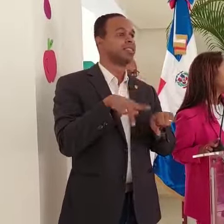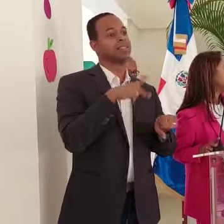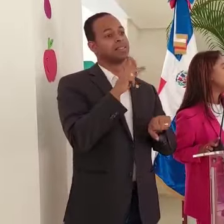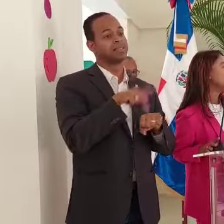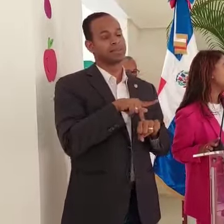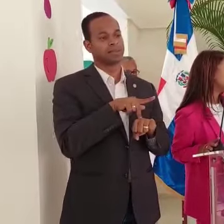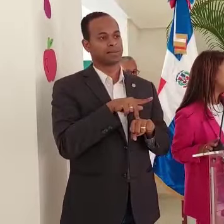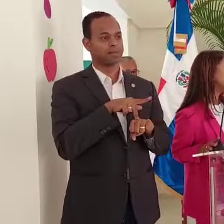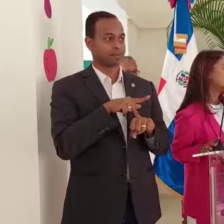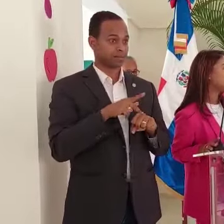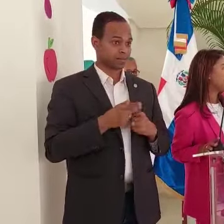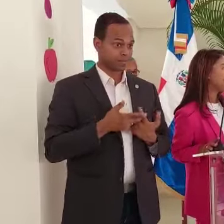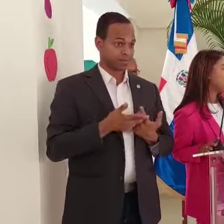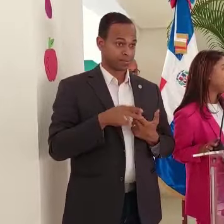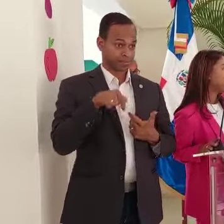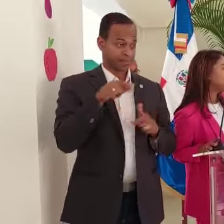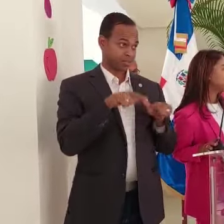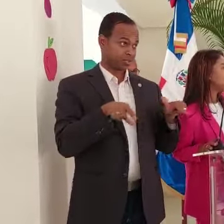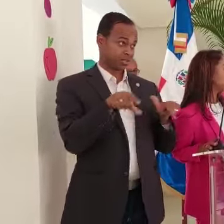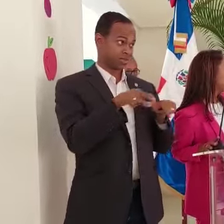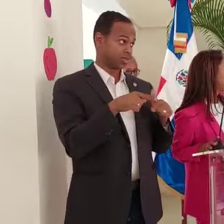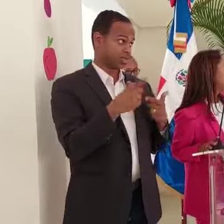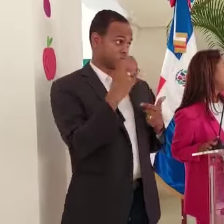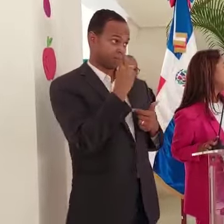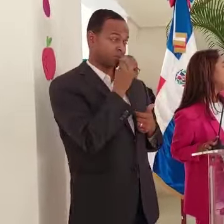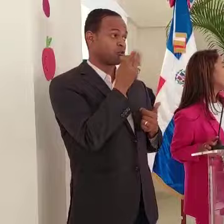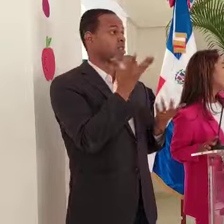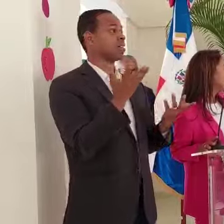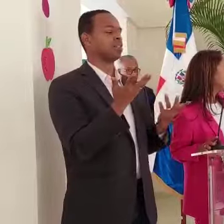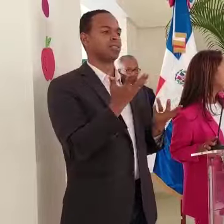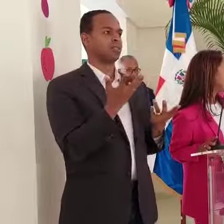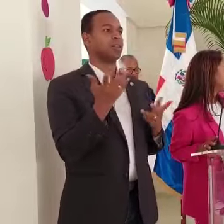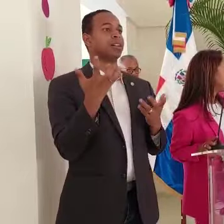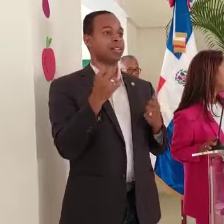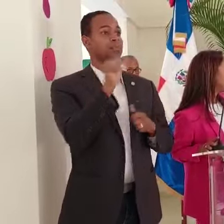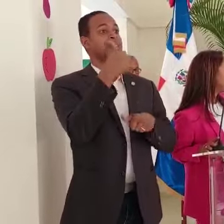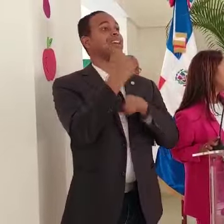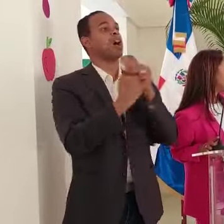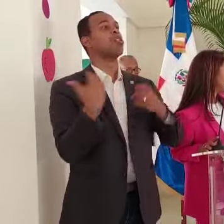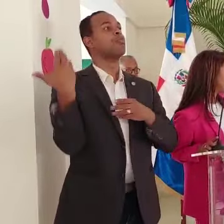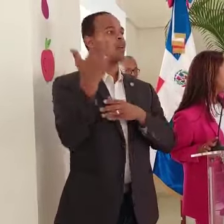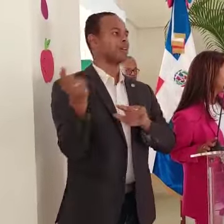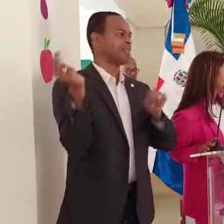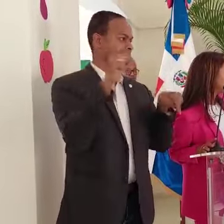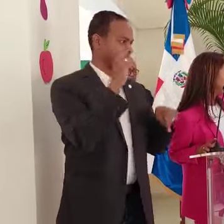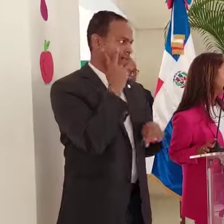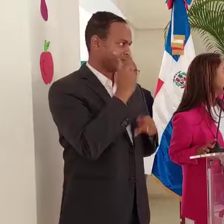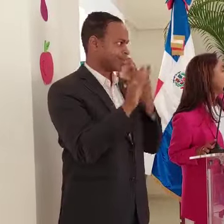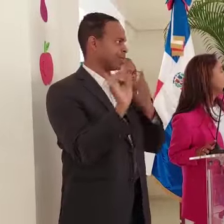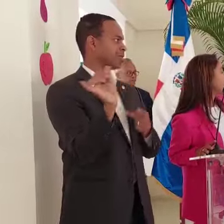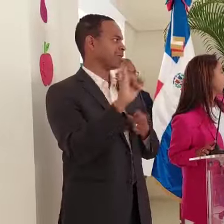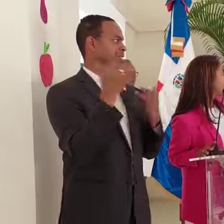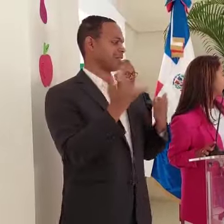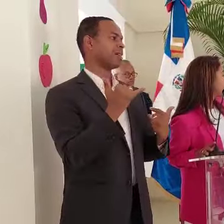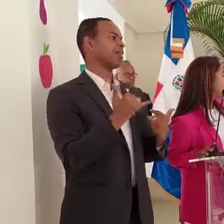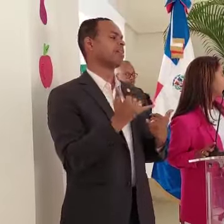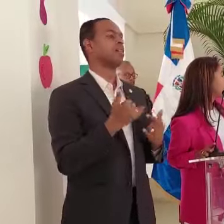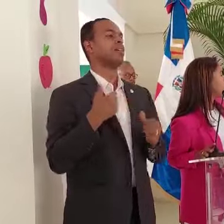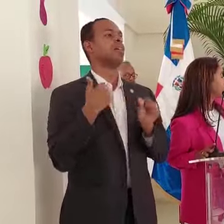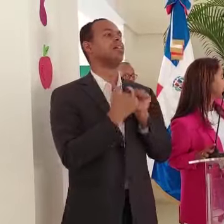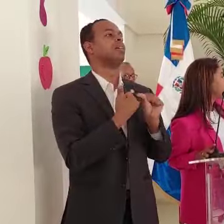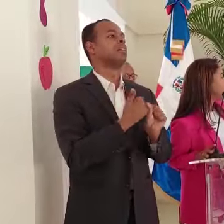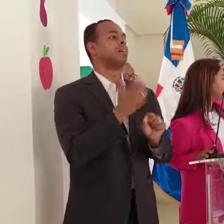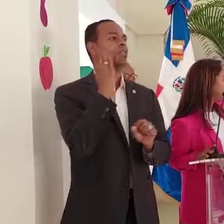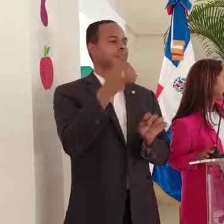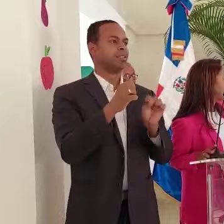Que no solo este, porque está bellísimo ahora, queremos volver en 10 años y verlo tan bello como está hoy, porque cada uno de